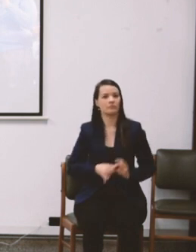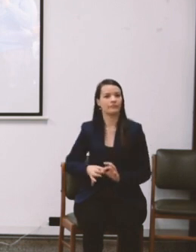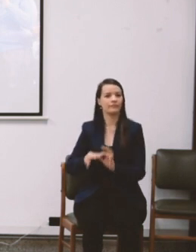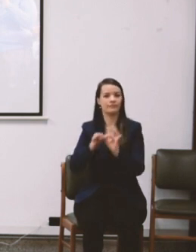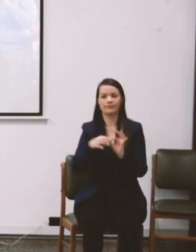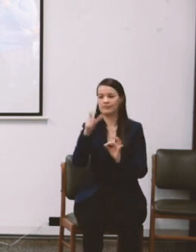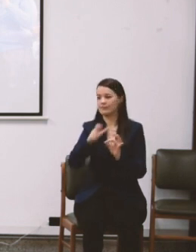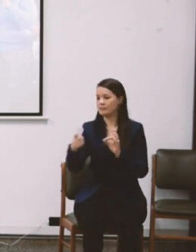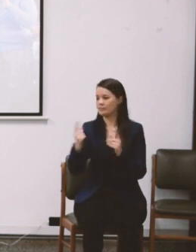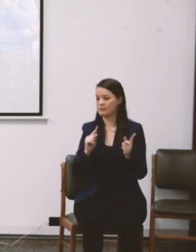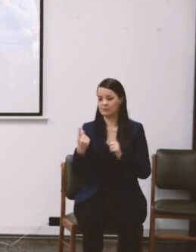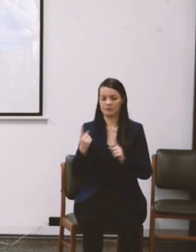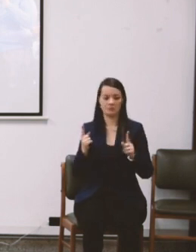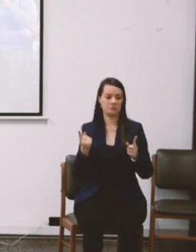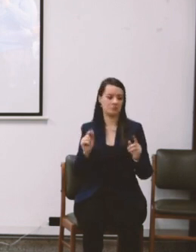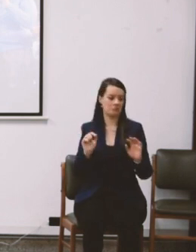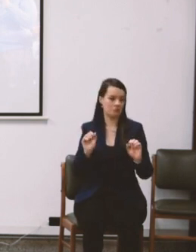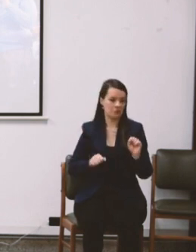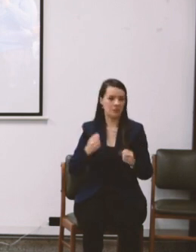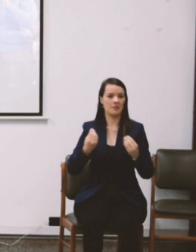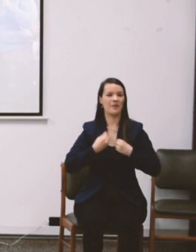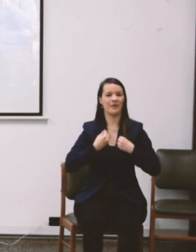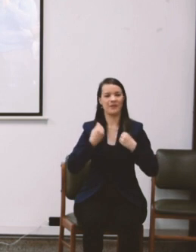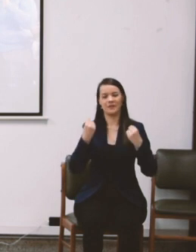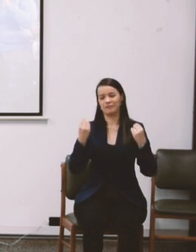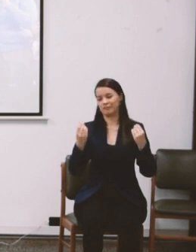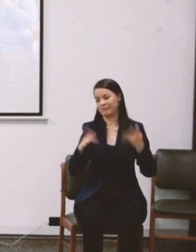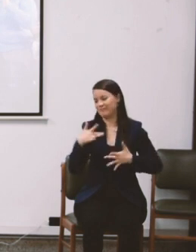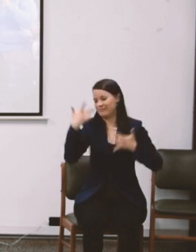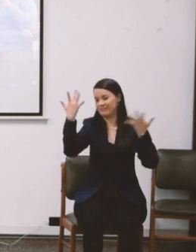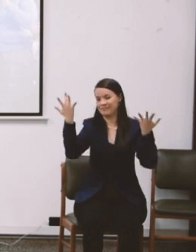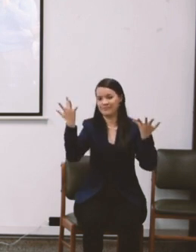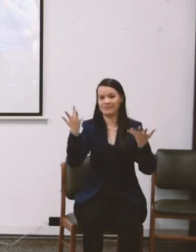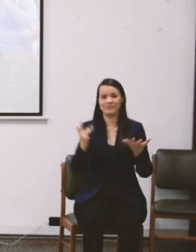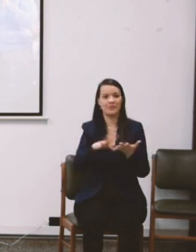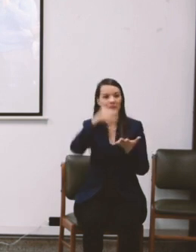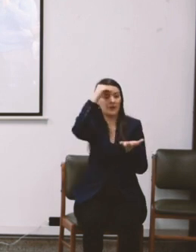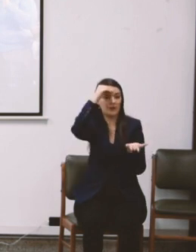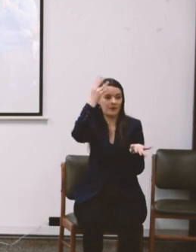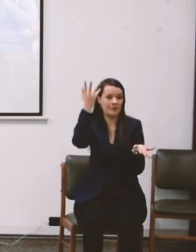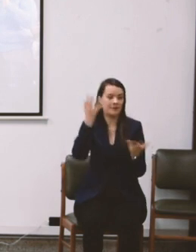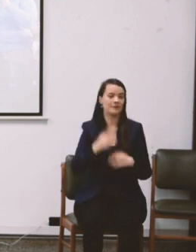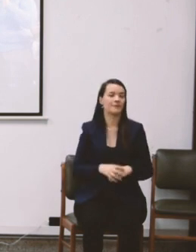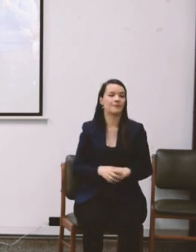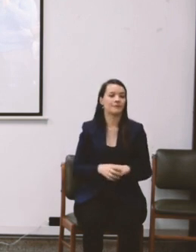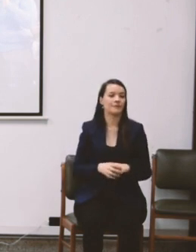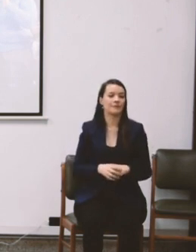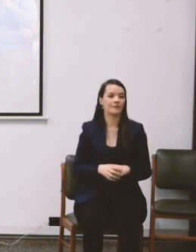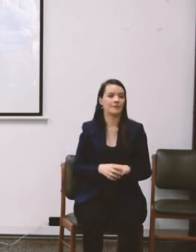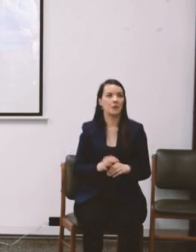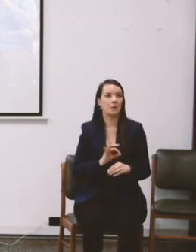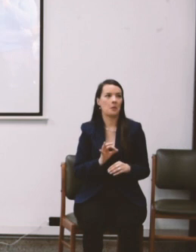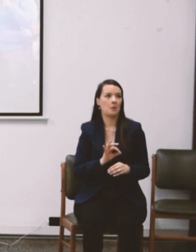estamos con las demás personas, vivir, pasar bueno, ¿cierto? Aprender, no